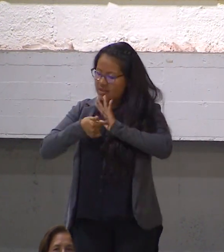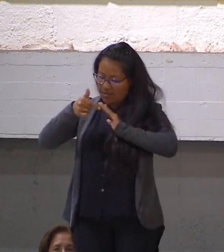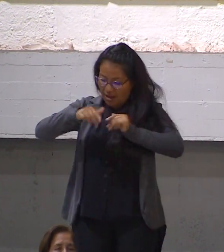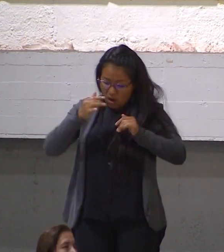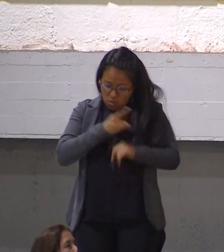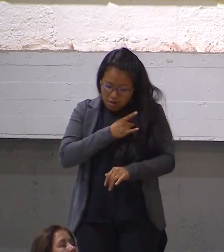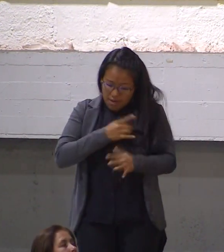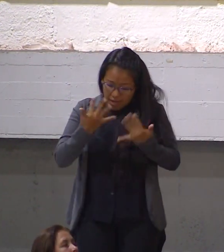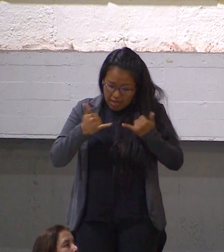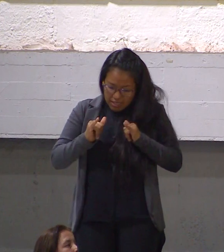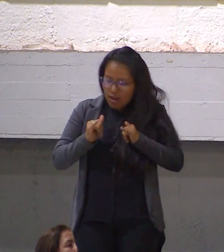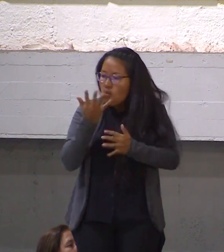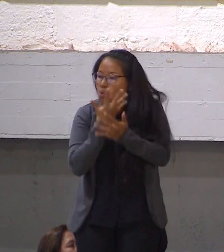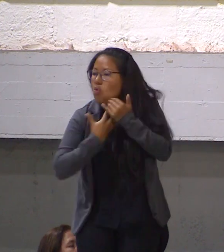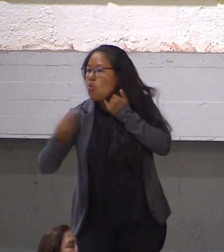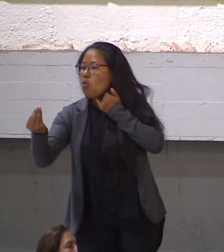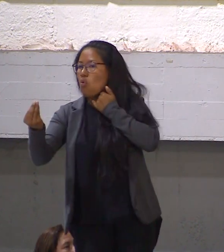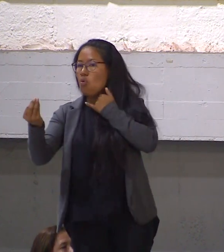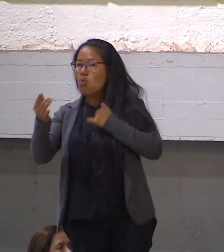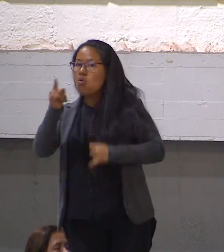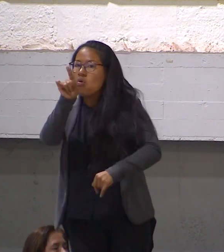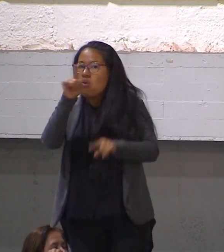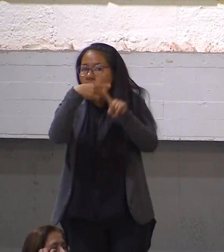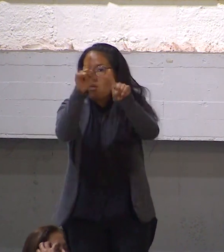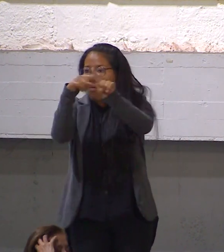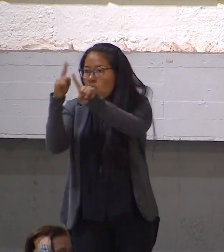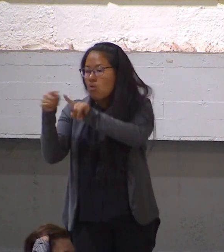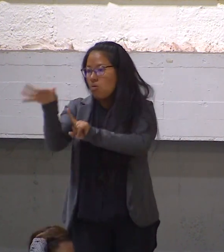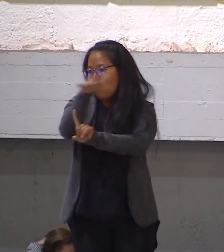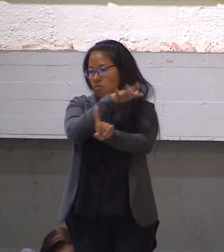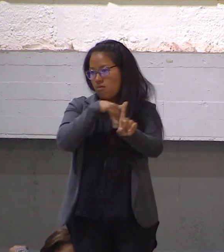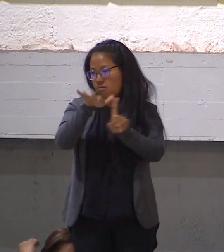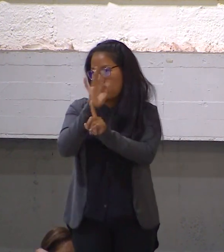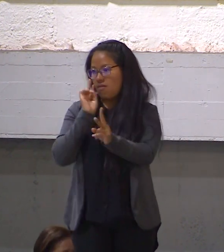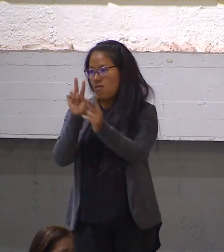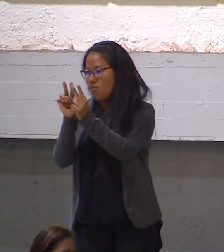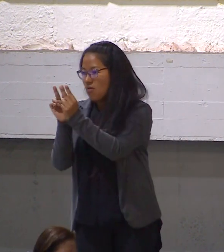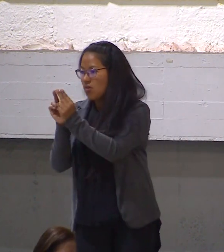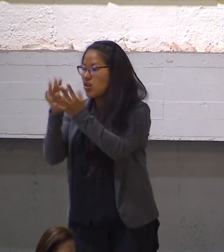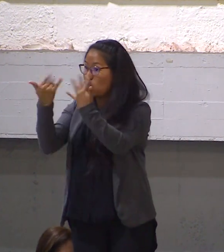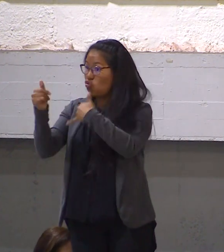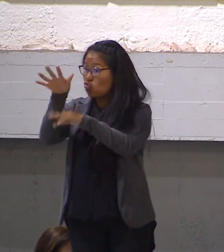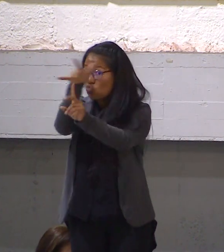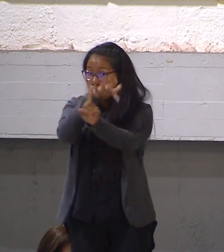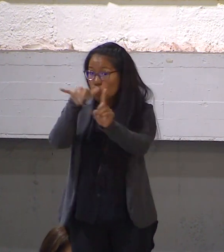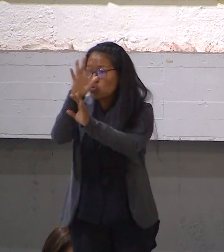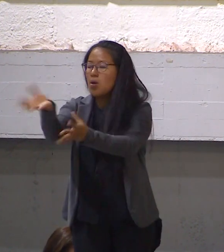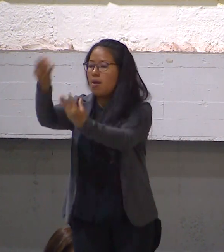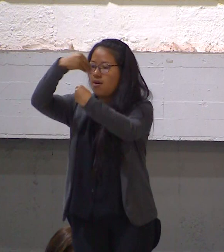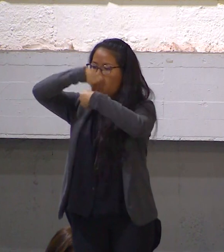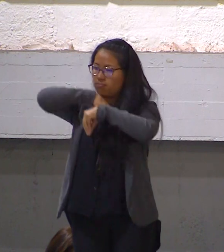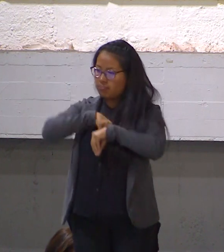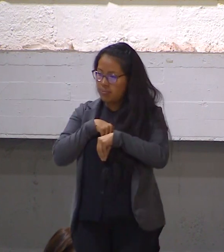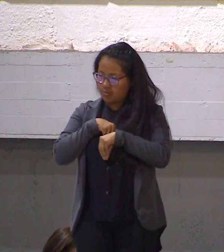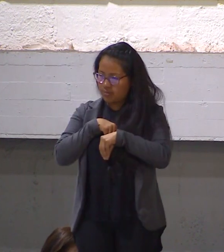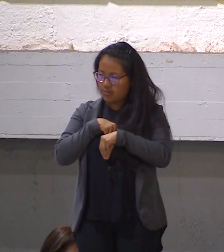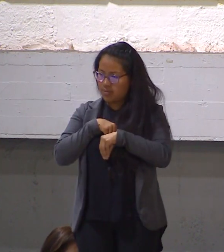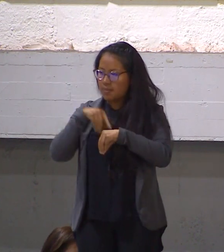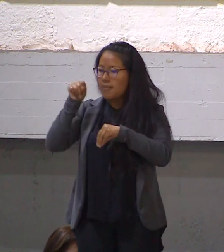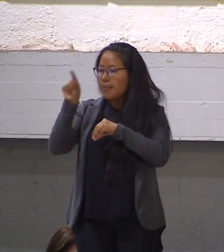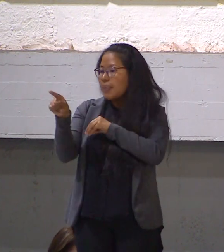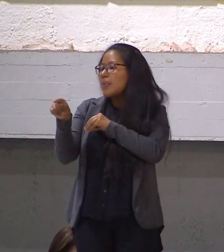reconocer otros contextos apropiarnos de otros contextos apropiarnos del sector